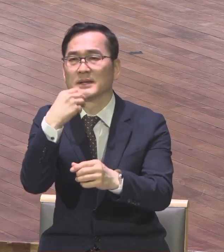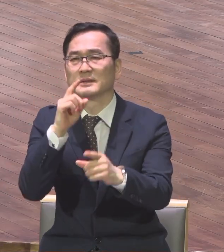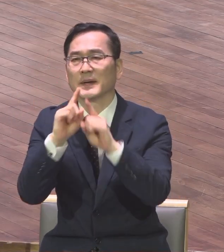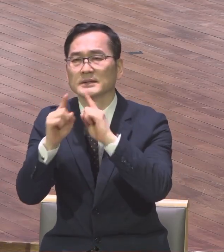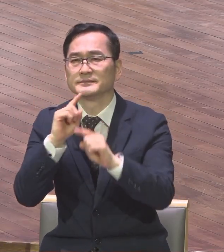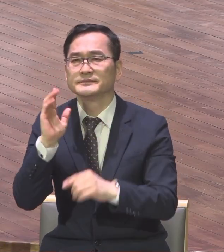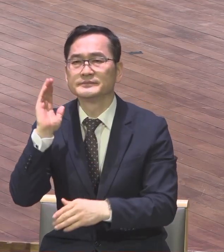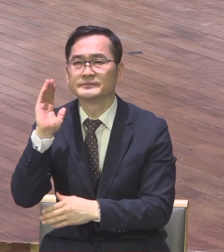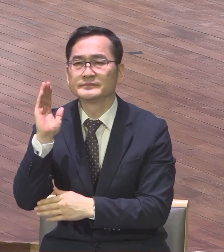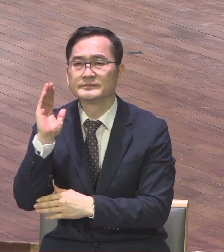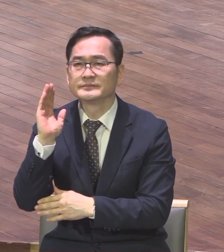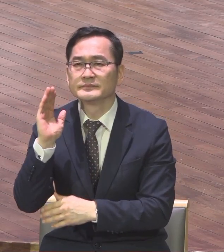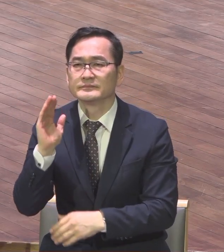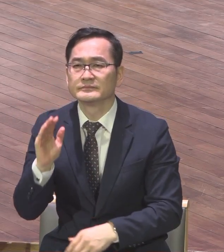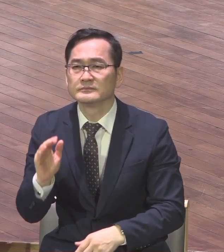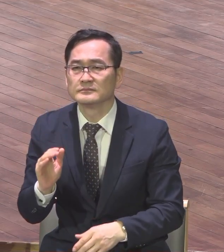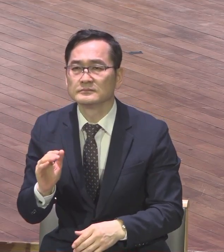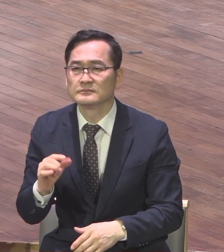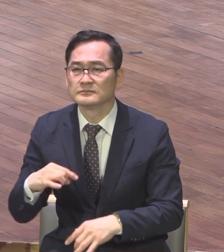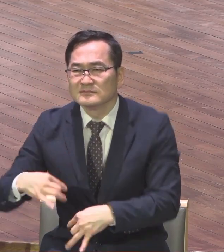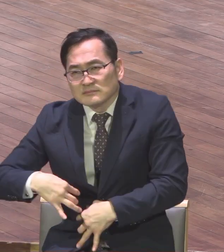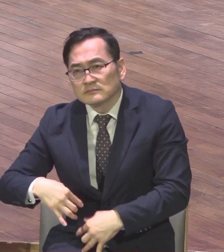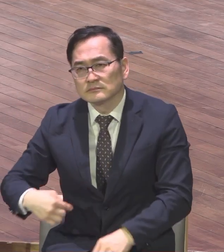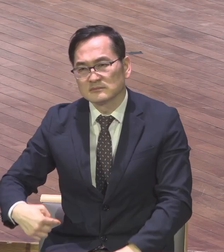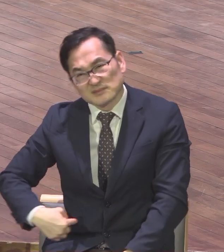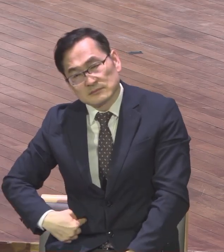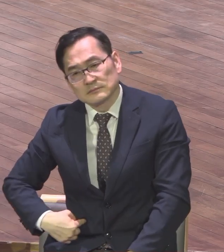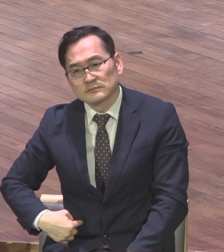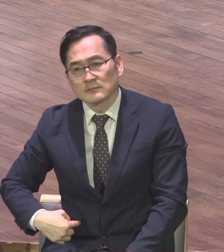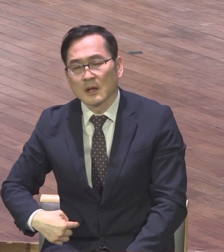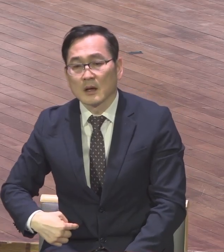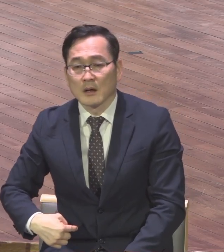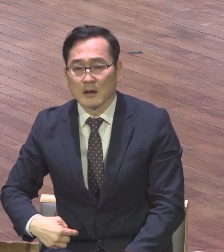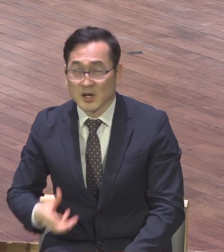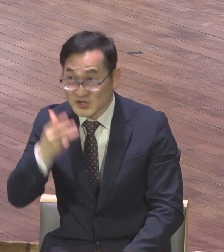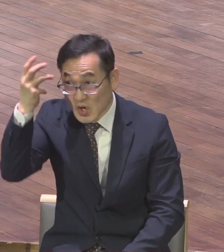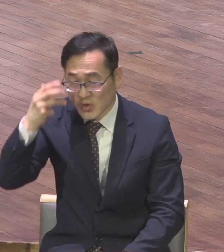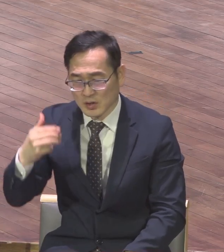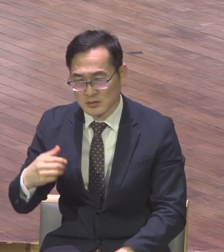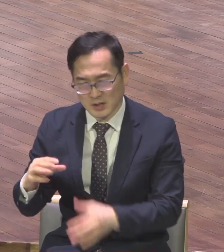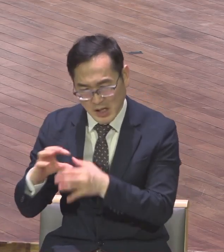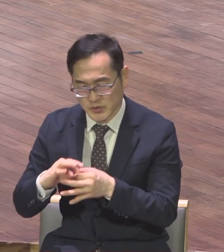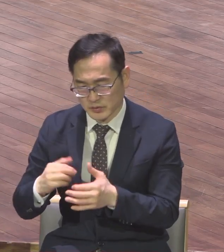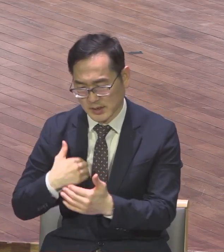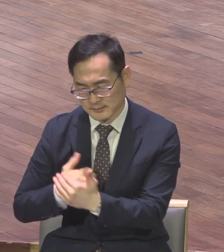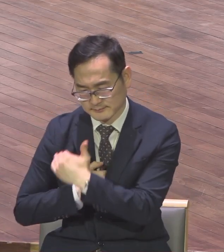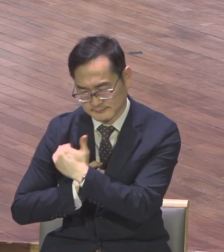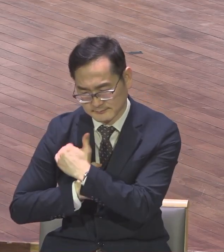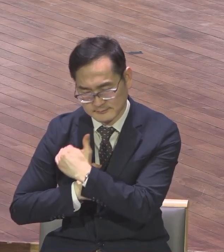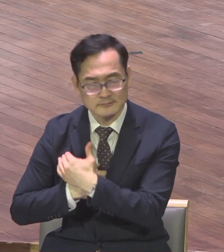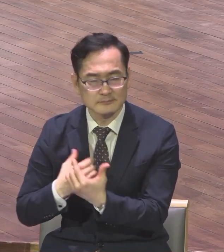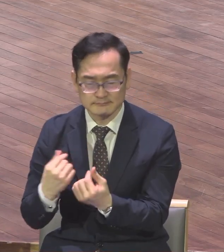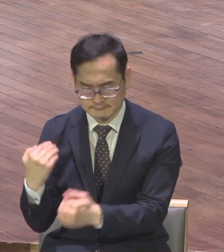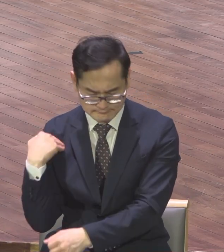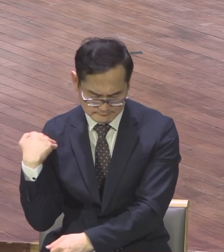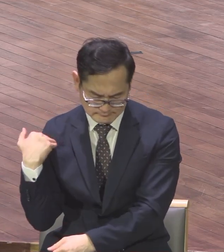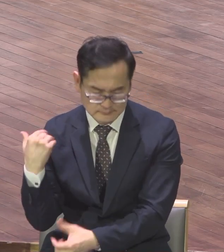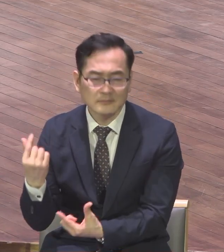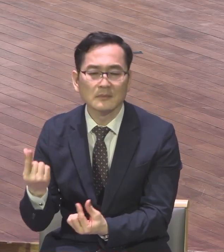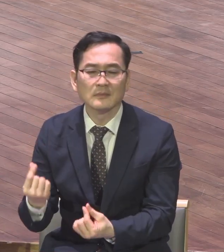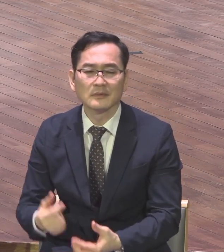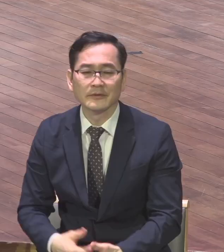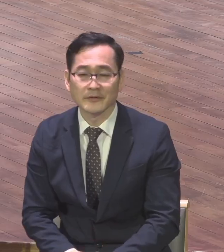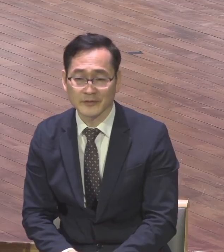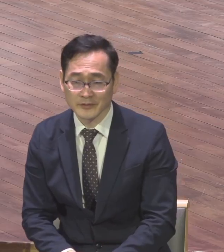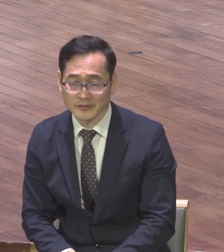레마로 나에게만 부딪히는 말씀으로 그걸 받아들이는, 이게 성령의 터치지요. 성령의 터치해 주는 거. 그거